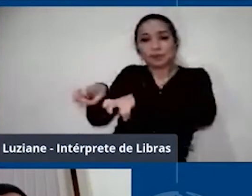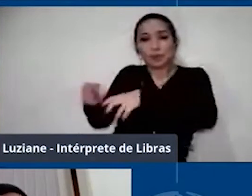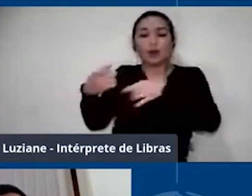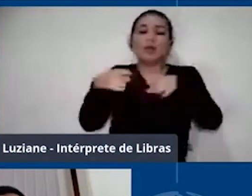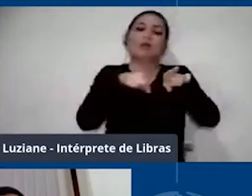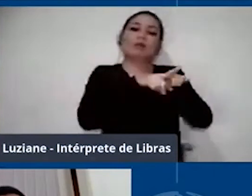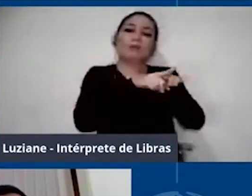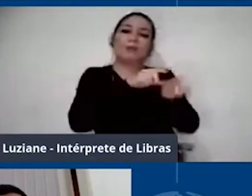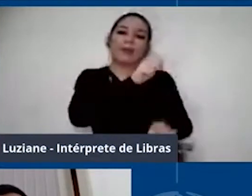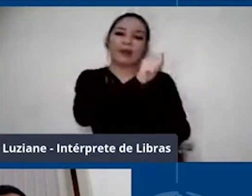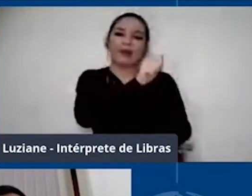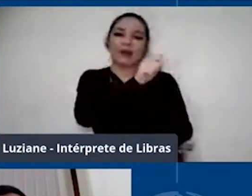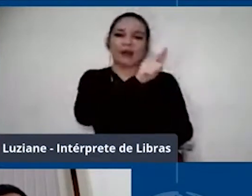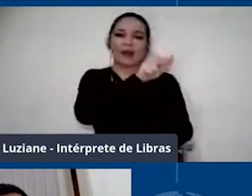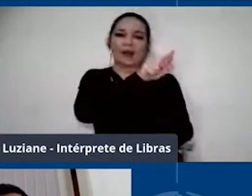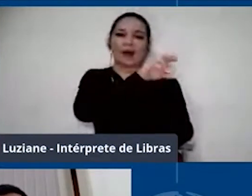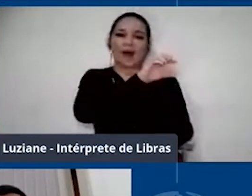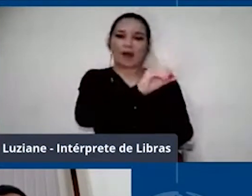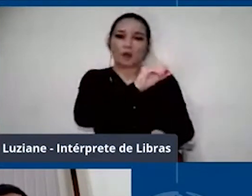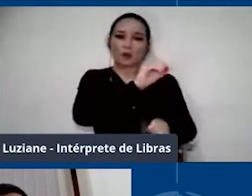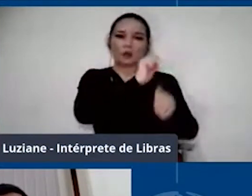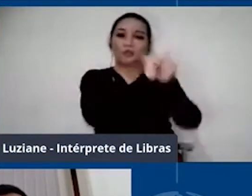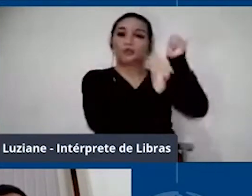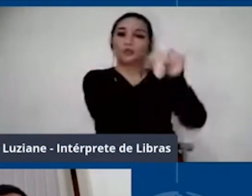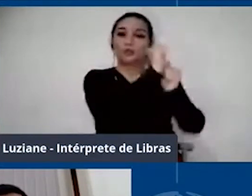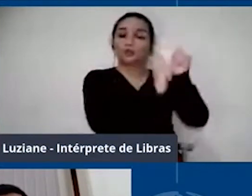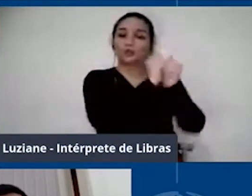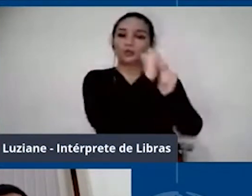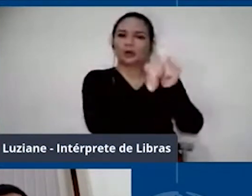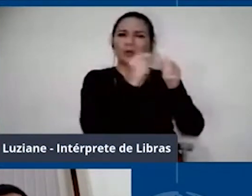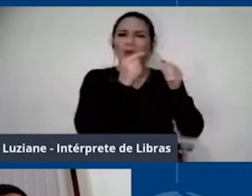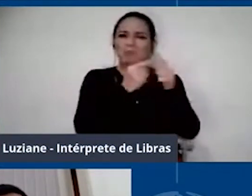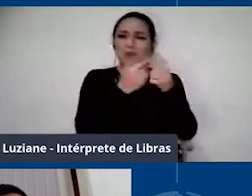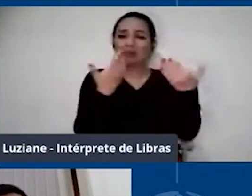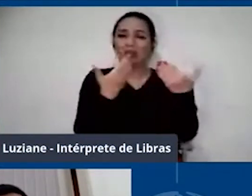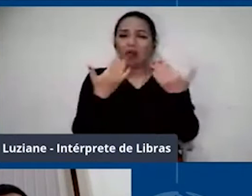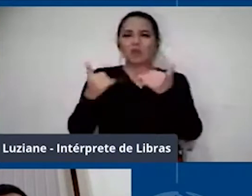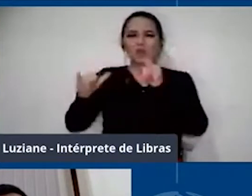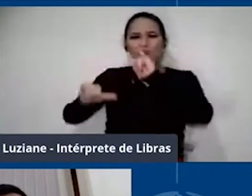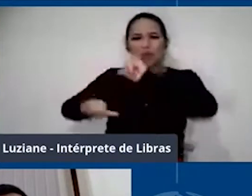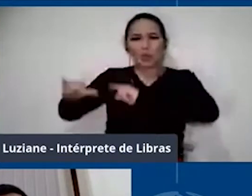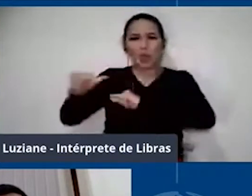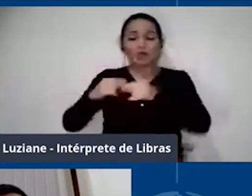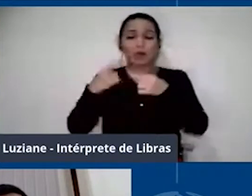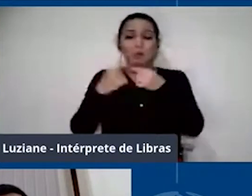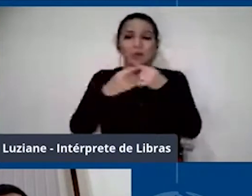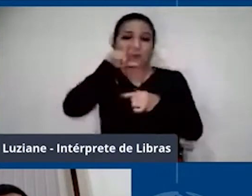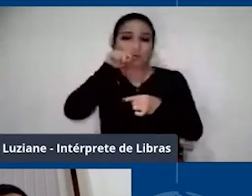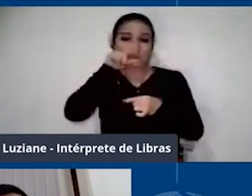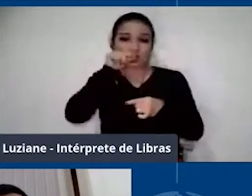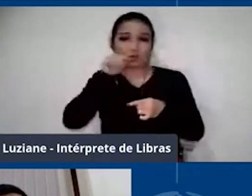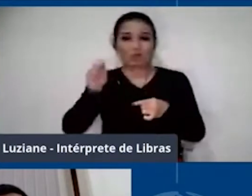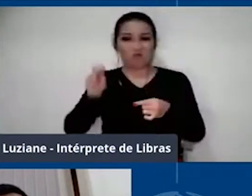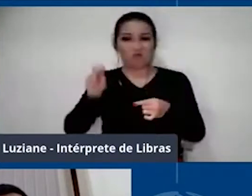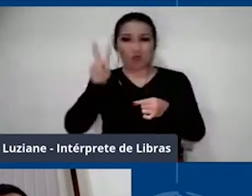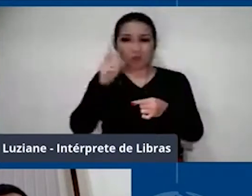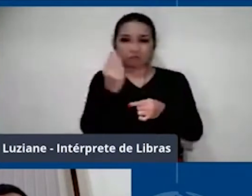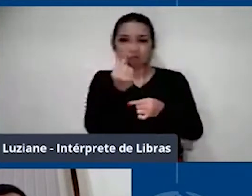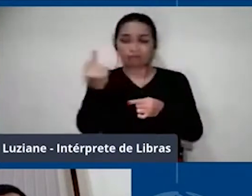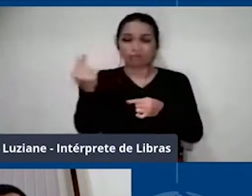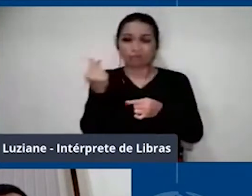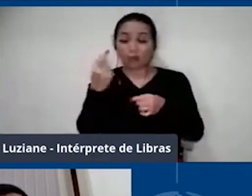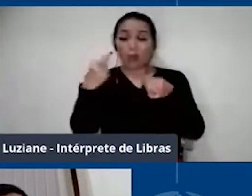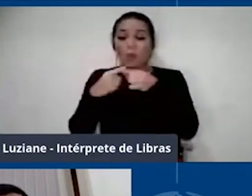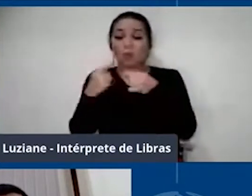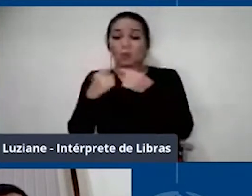a agroindústria está sofrendo porque o preço do frango aumenta, o criador do frango, porque o custo do milho e